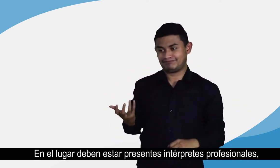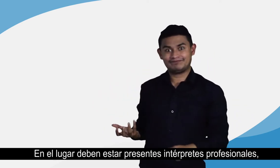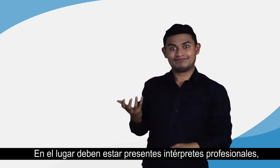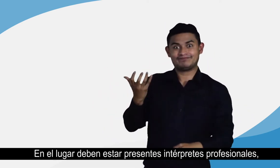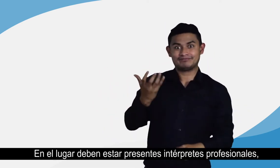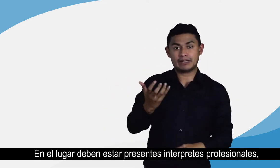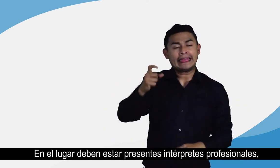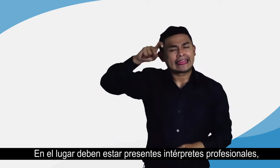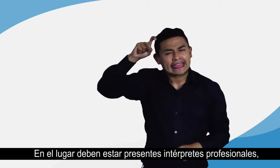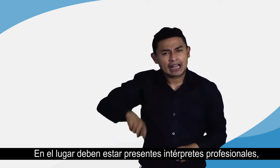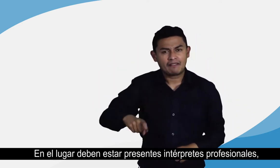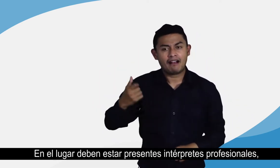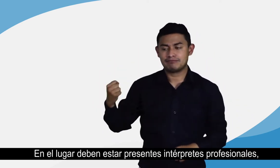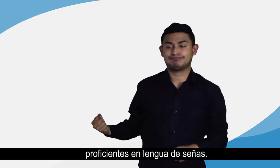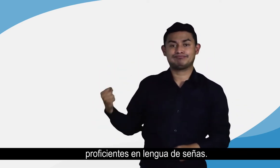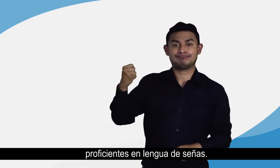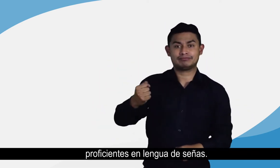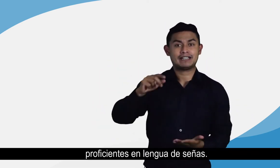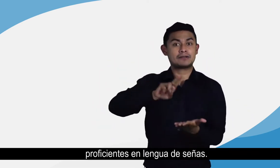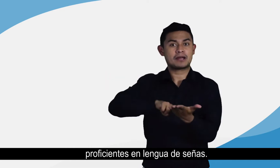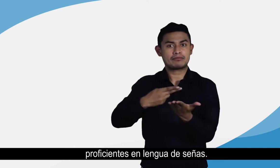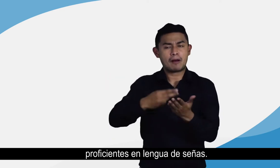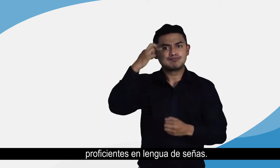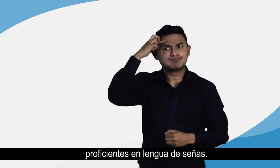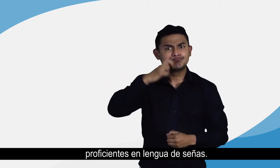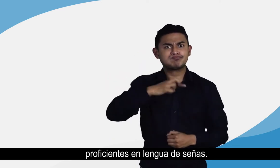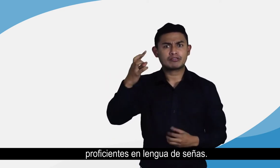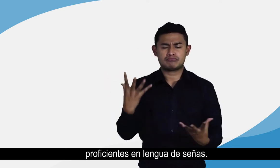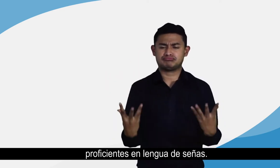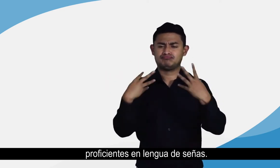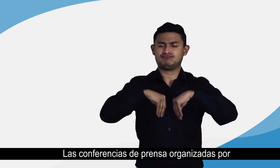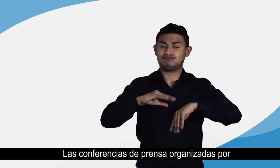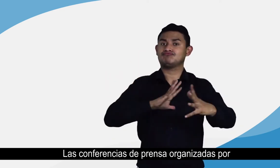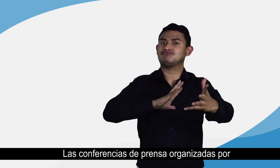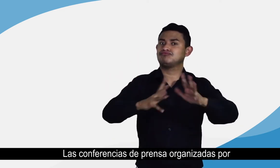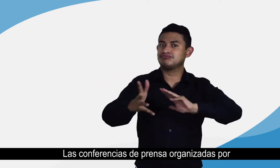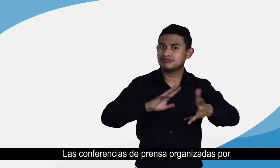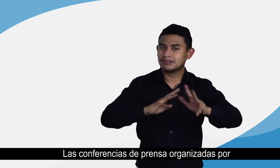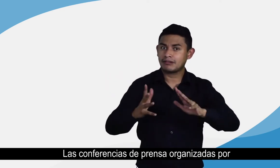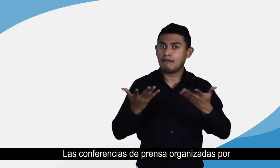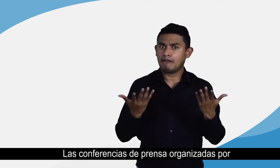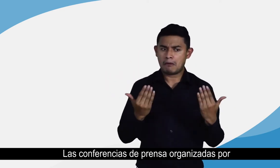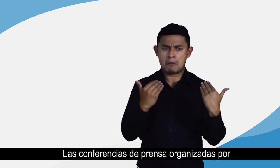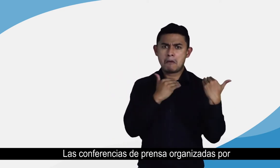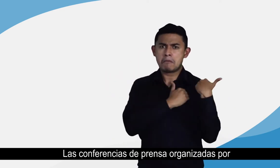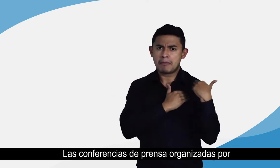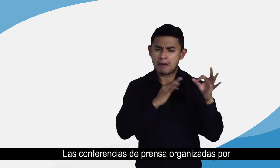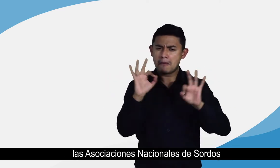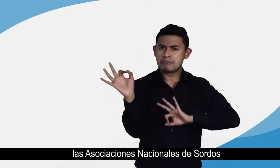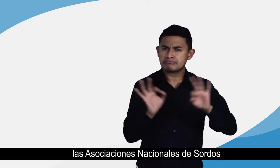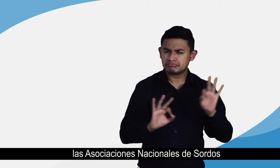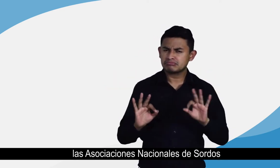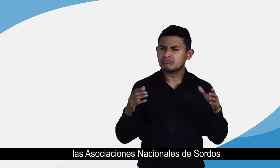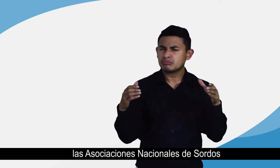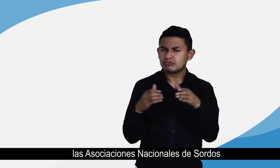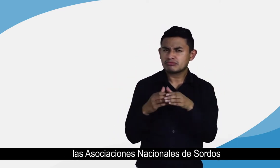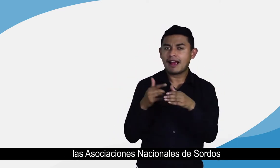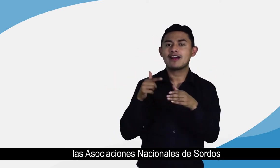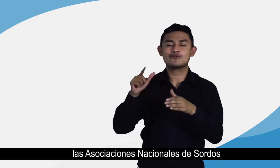intérpretes profesionales, proficientes en lengua de señas. Las conferencias de prensa, organizadas por las Asociaciones Nacionales de